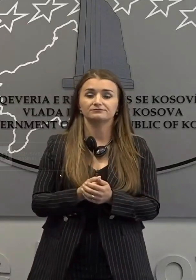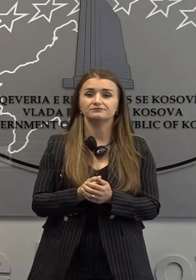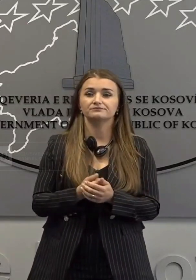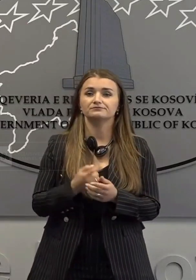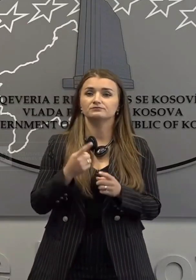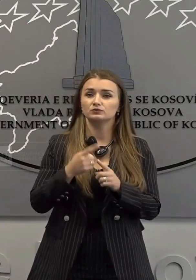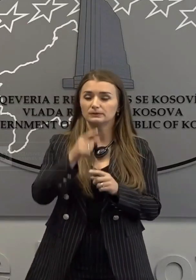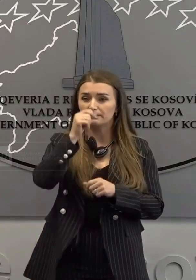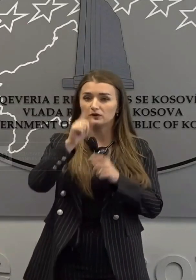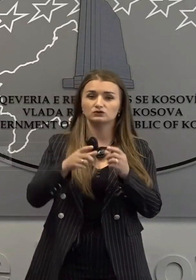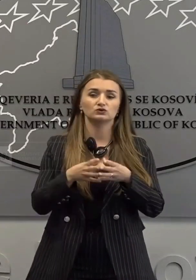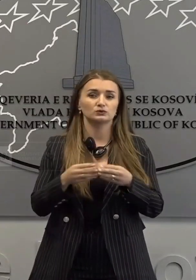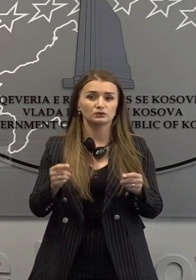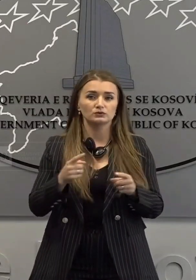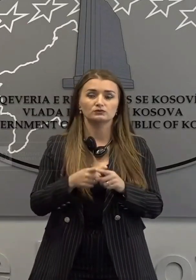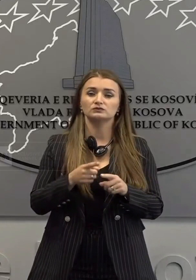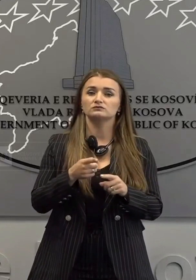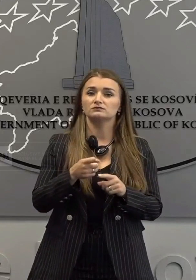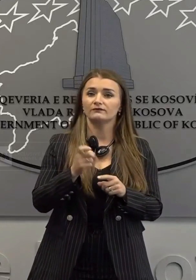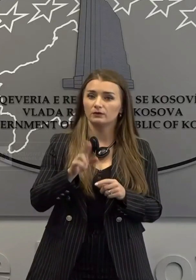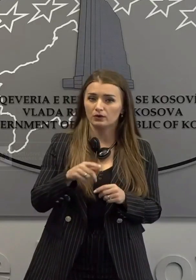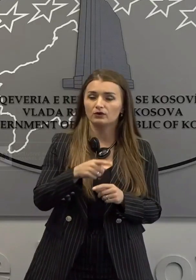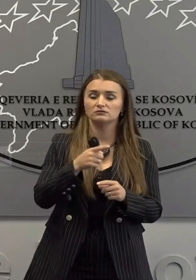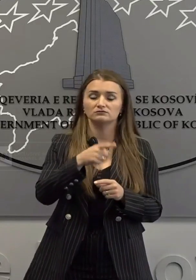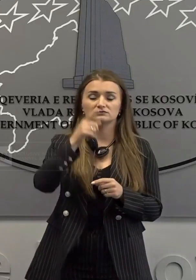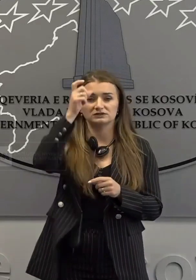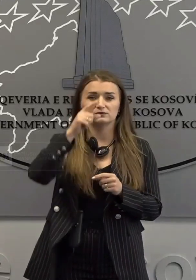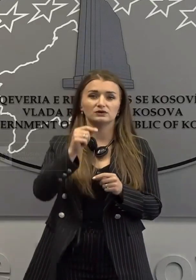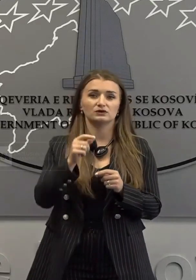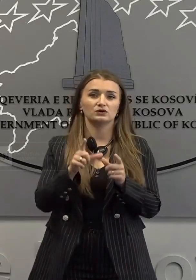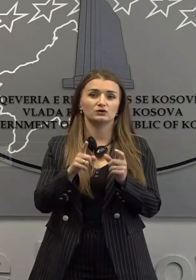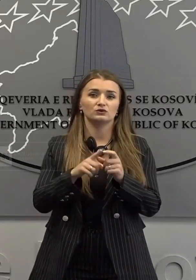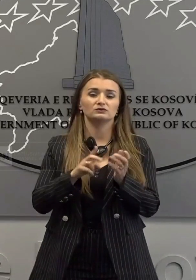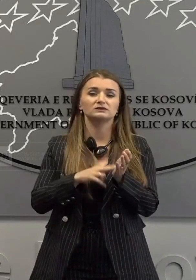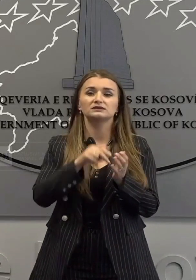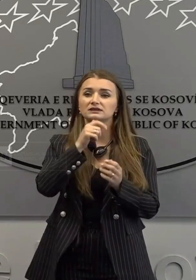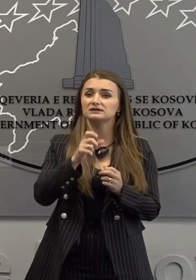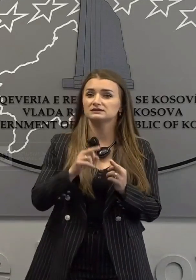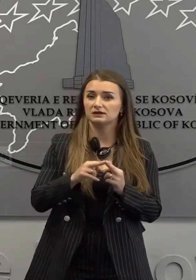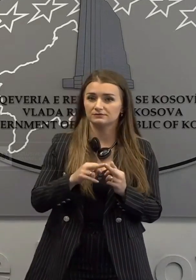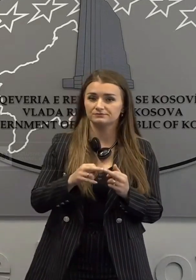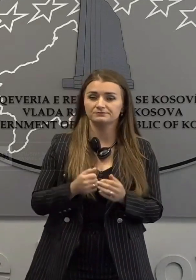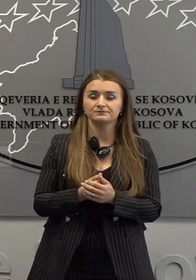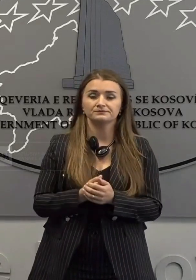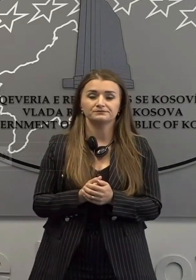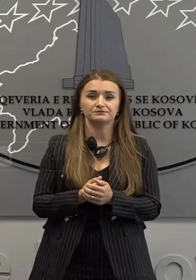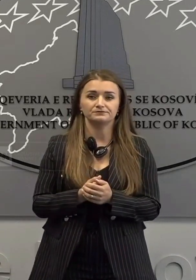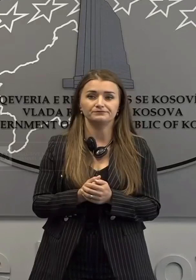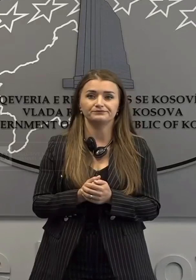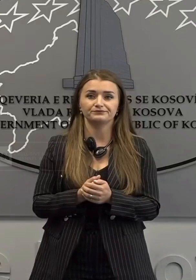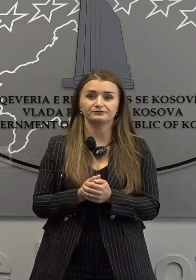të zhdukurve në rudnicë të Serbisë nga Qikatova e vjetër gjithashtu në